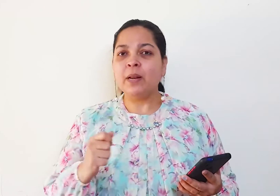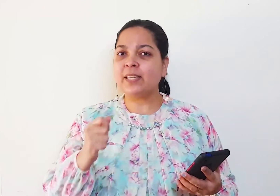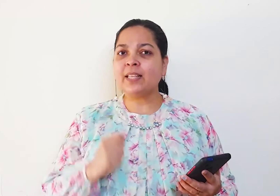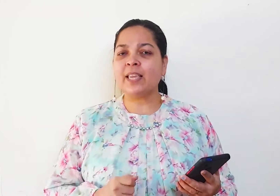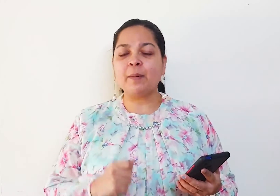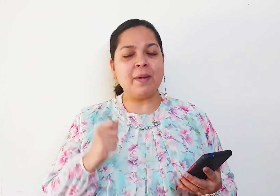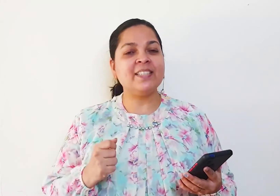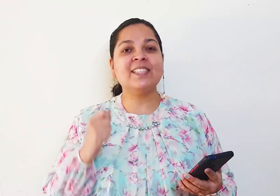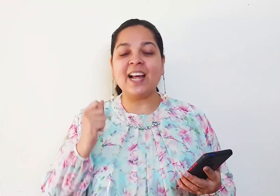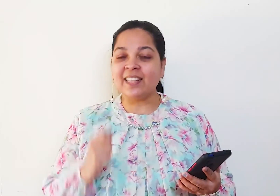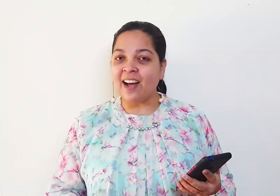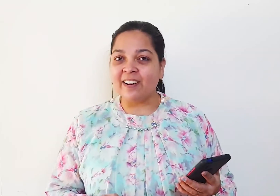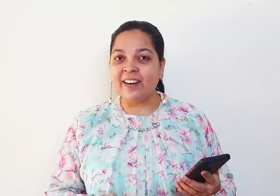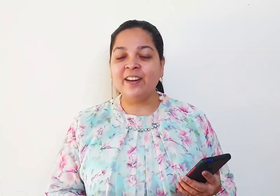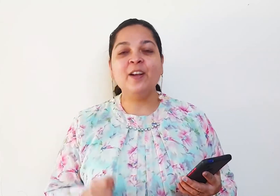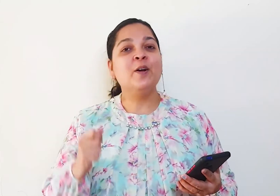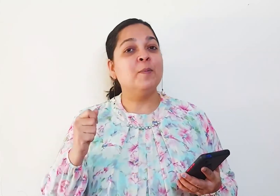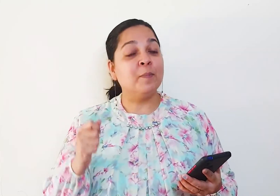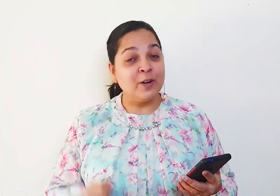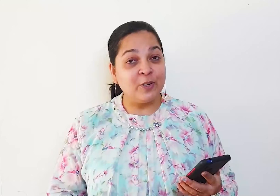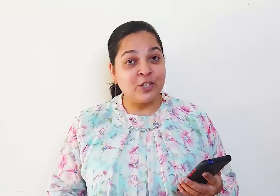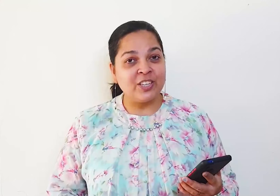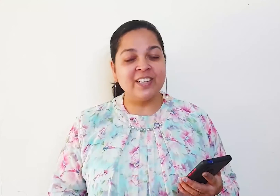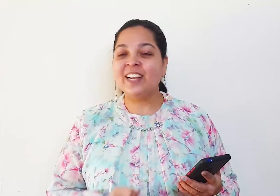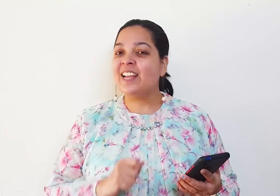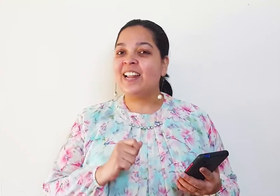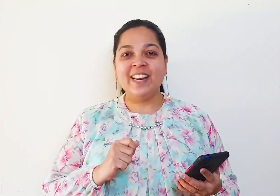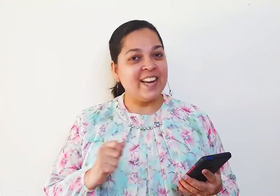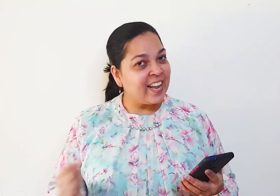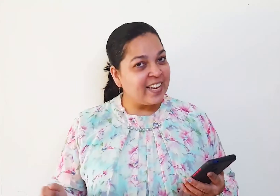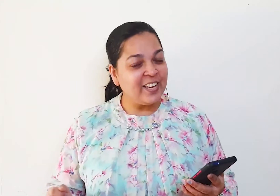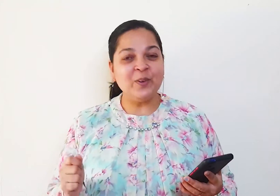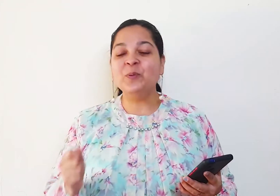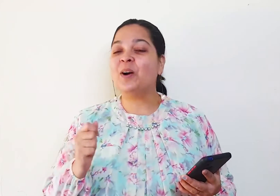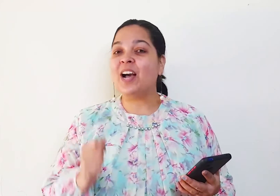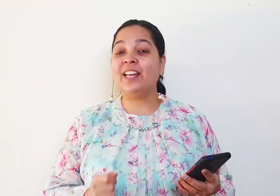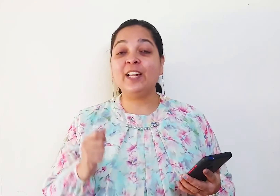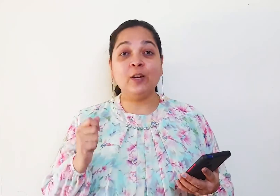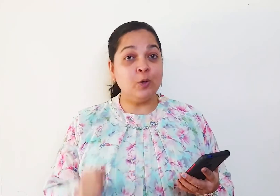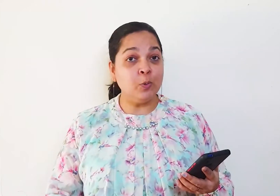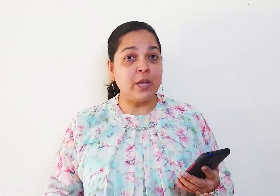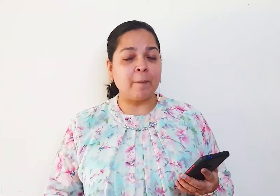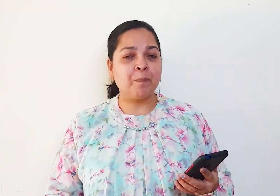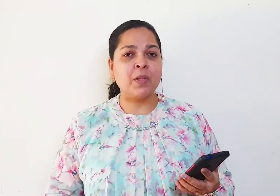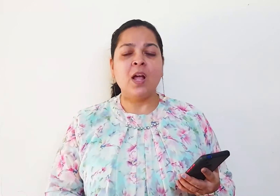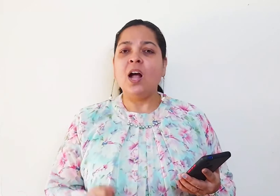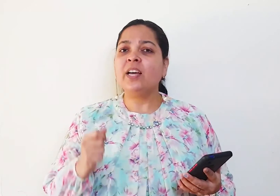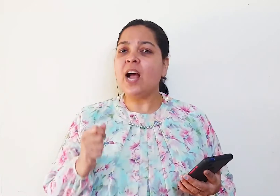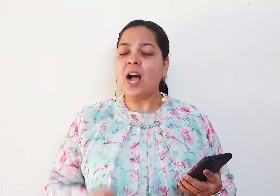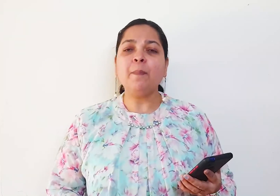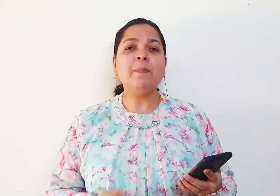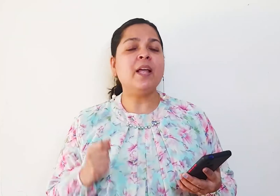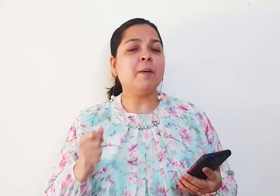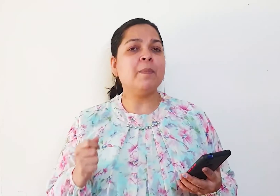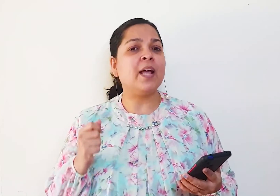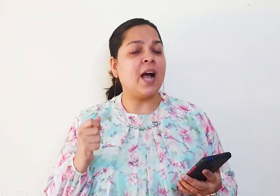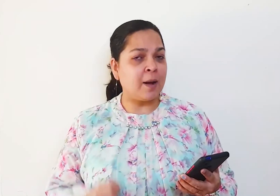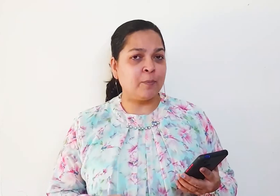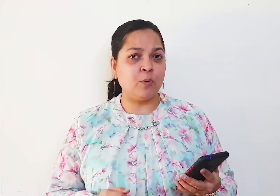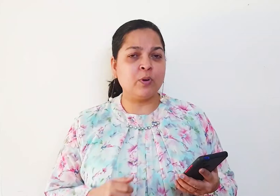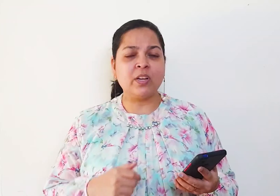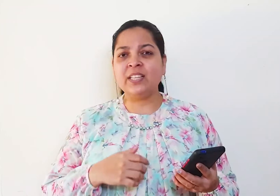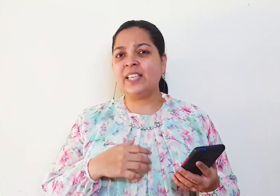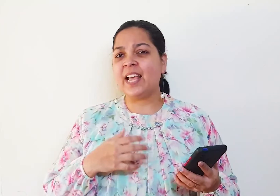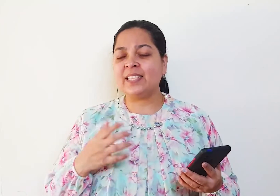लागिरहेको होला, यो चिज परिवर्तन हुनै सक्दैन। याद गर्नुहोस्, तपाईँभित्र त्यो क्षमता छ त्यो परिस्थितिलाई